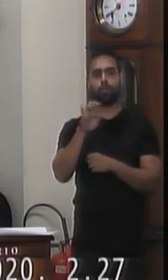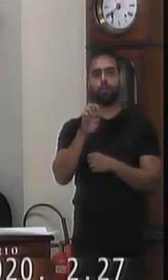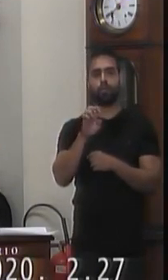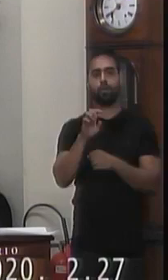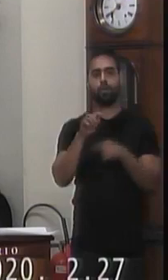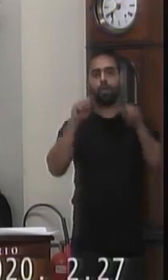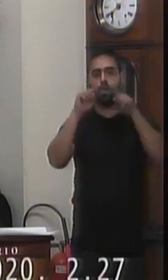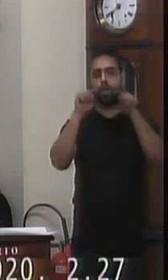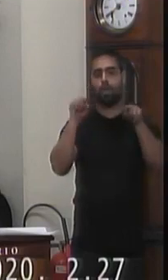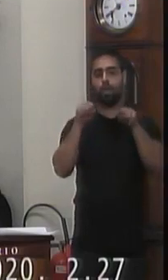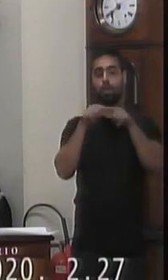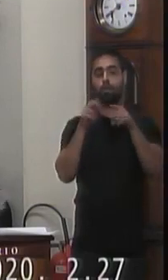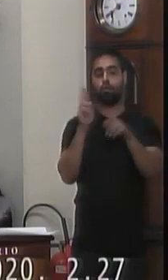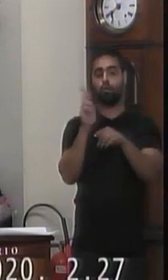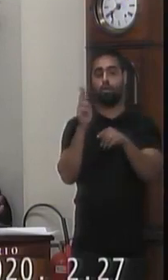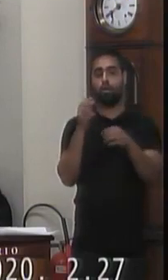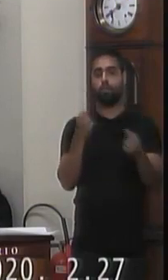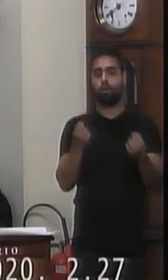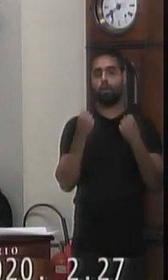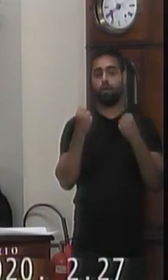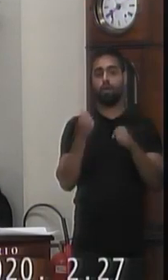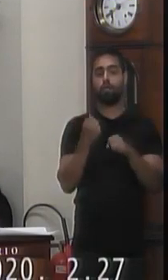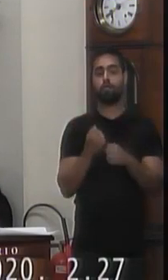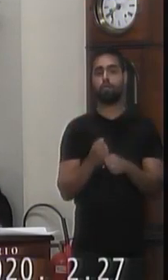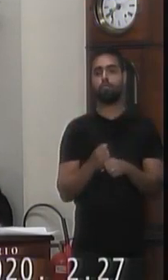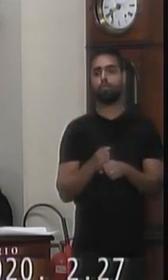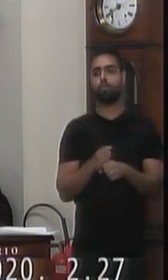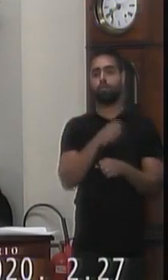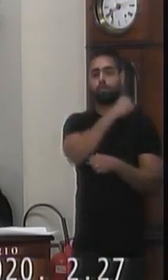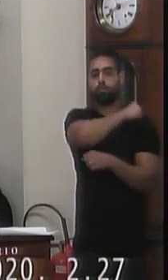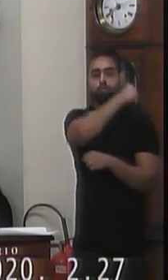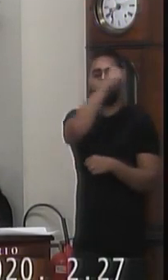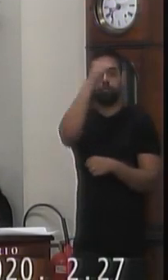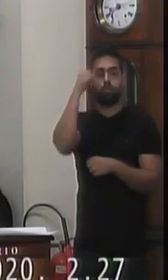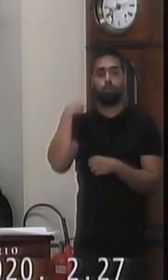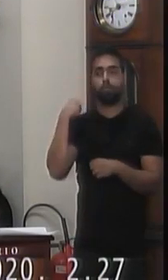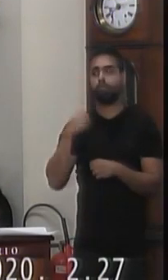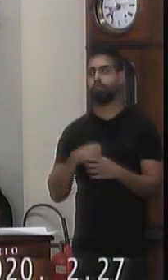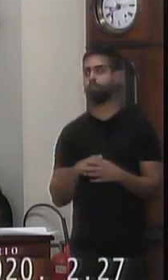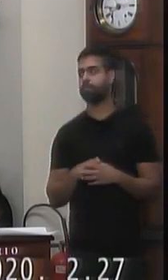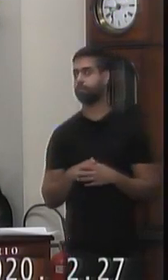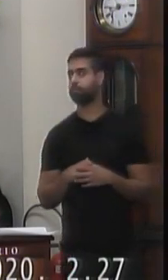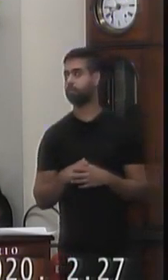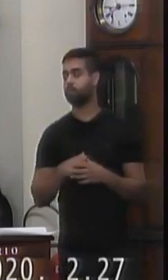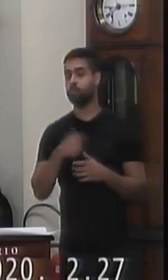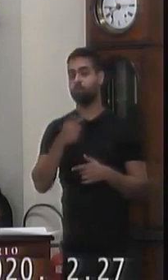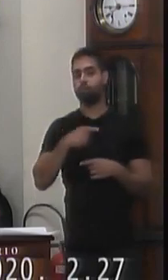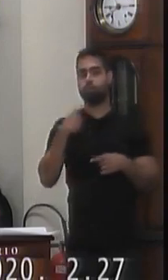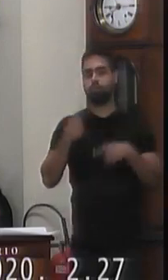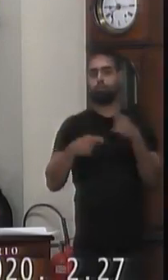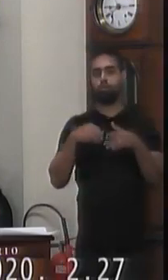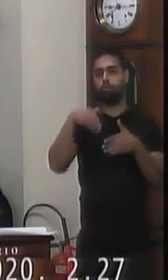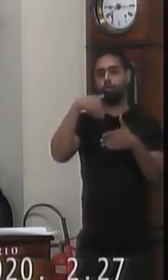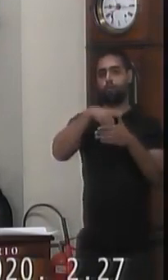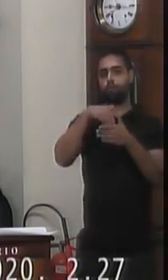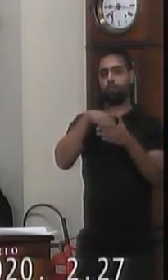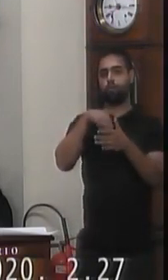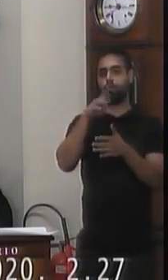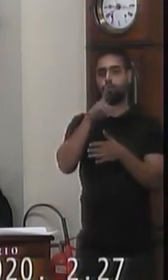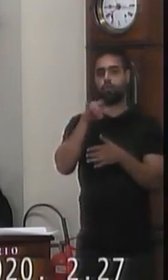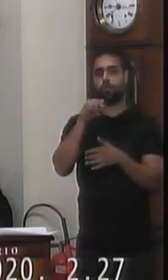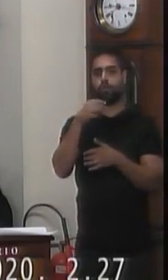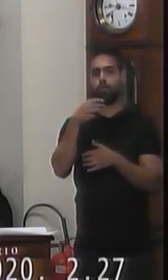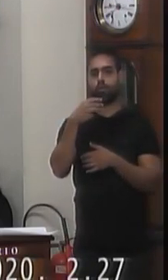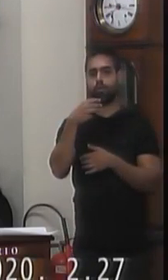nome da Academia de Ginástica ao Ar Livre, localizada no distrito de Santa Isabel de Rio Preto. Segunda discussão e votação no dia 3